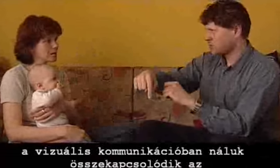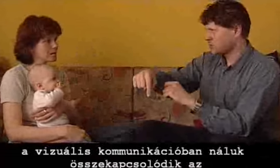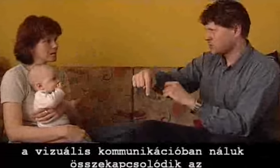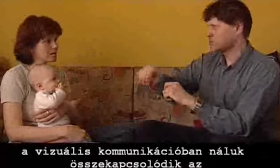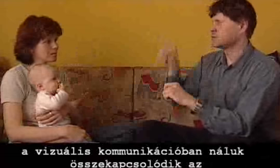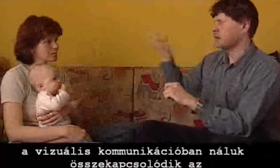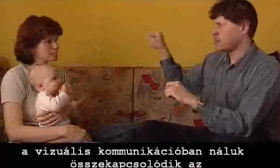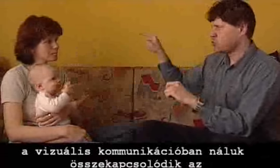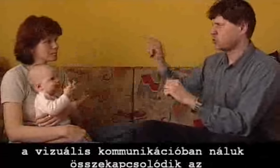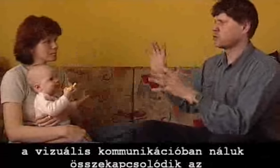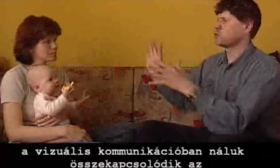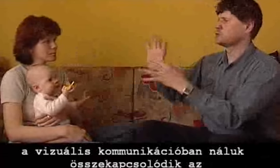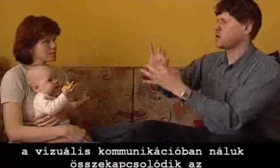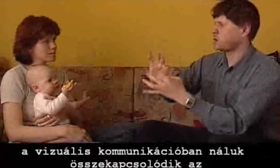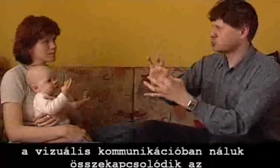A